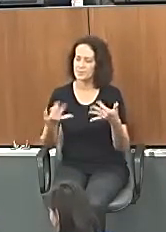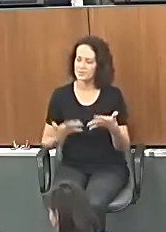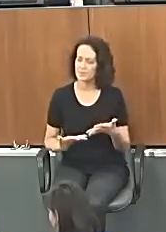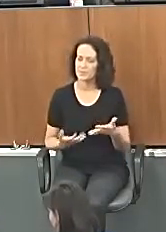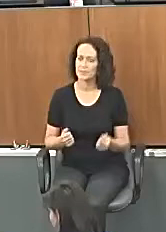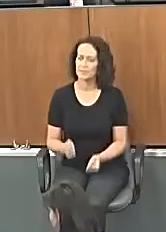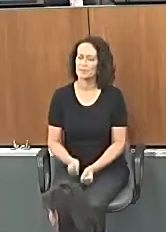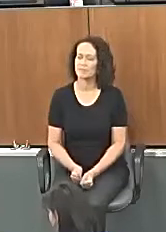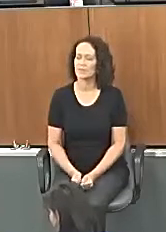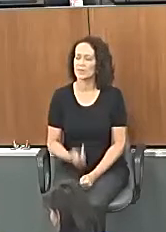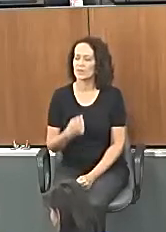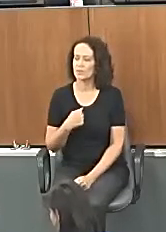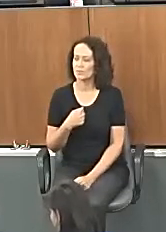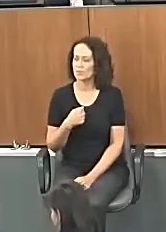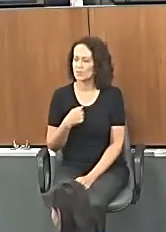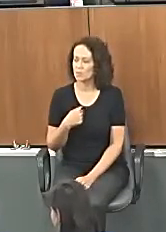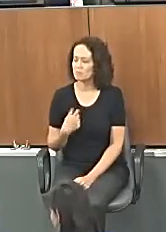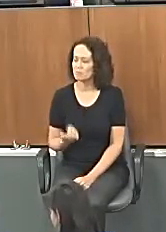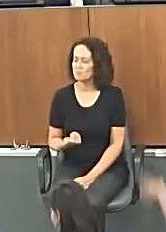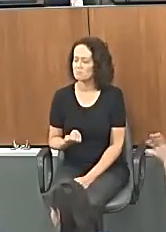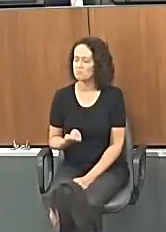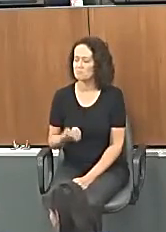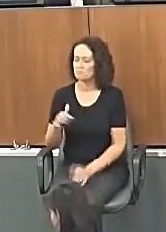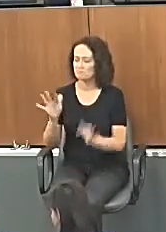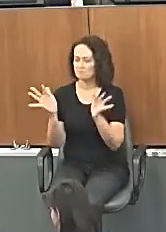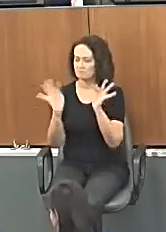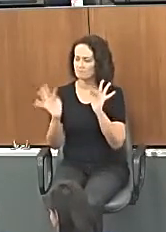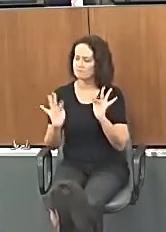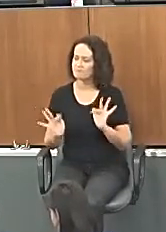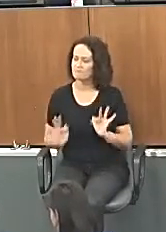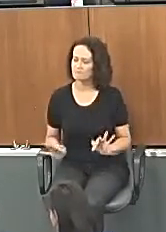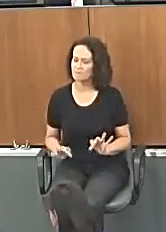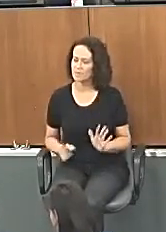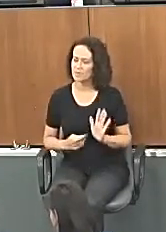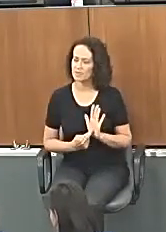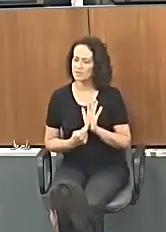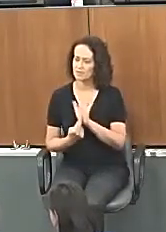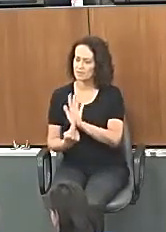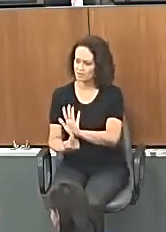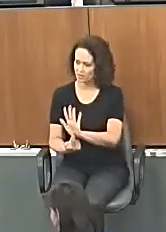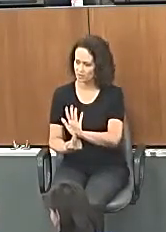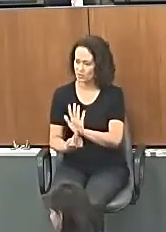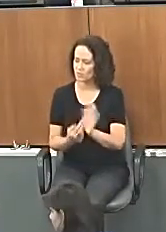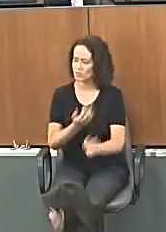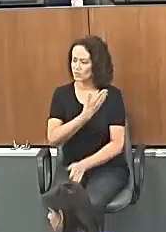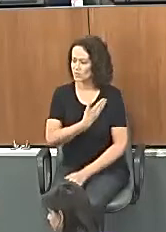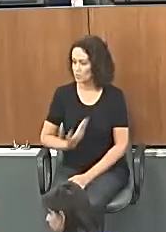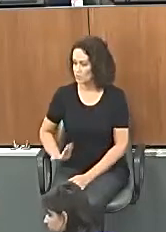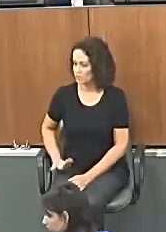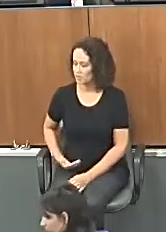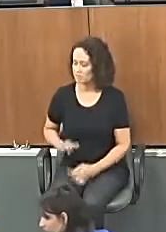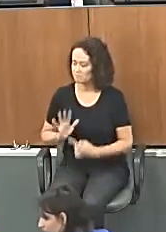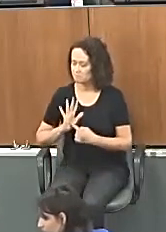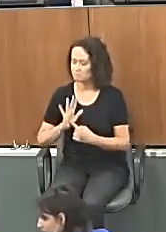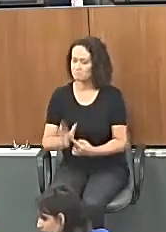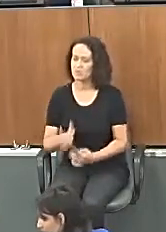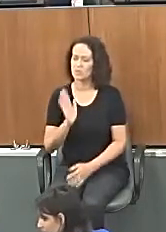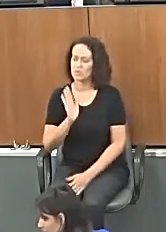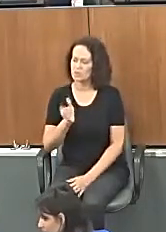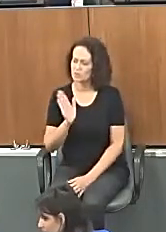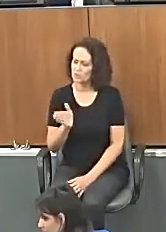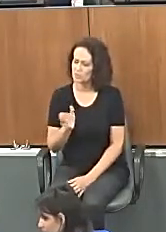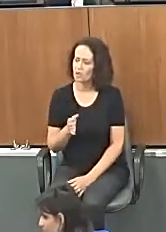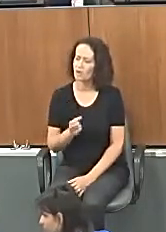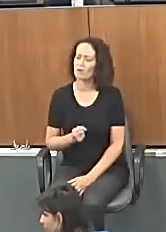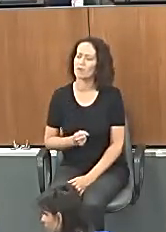otimista com uma fala de um representante do governo que é uma fala perfeita no sentido que já vinha dizendo há muito tempo